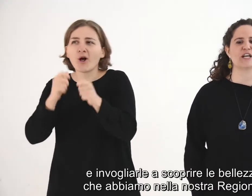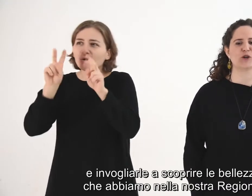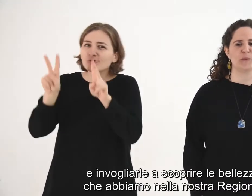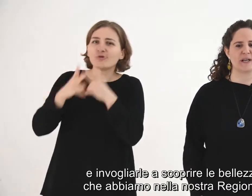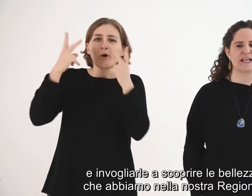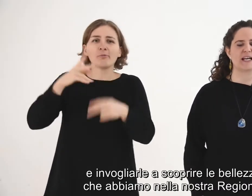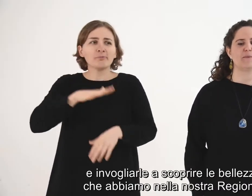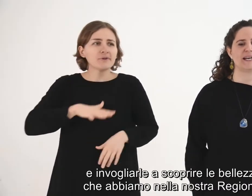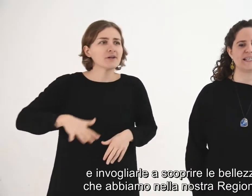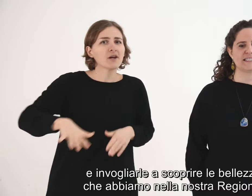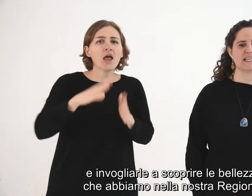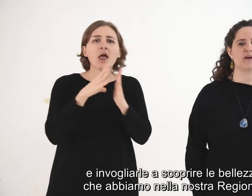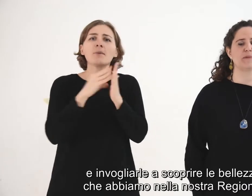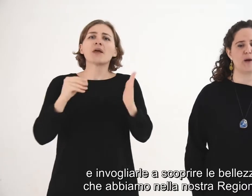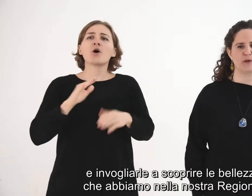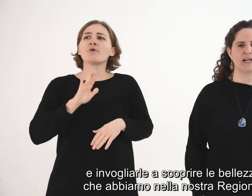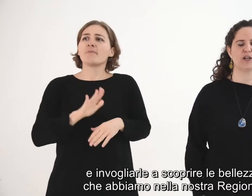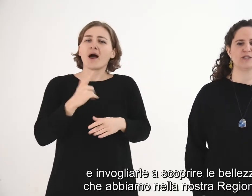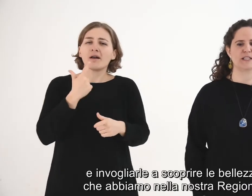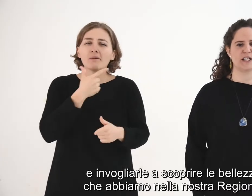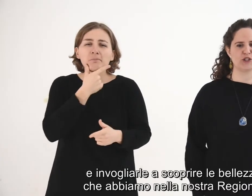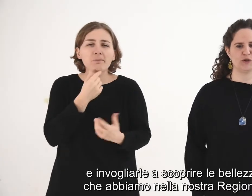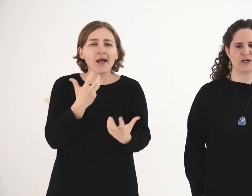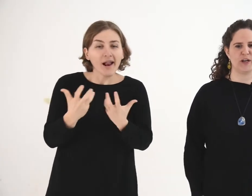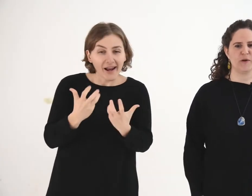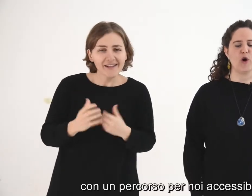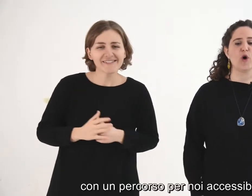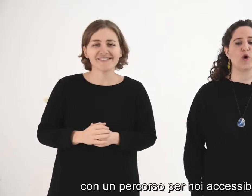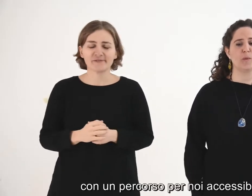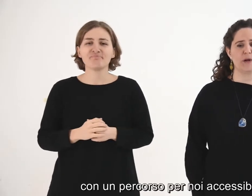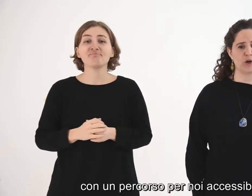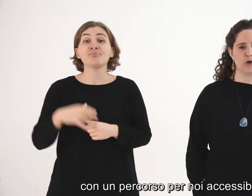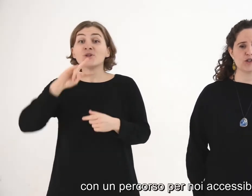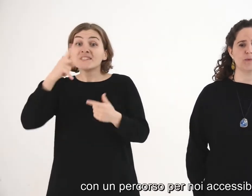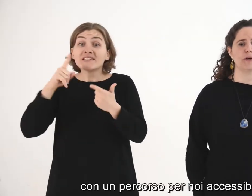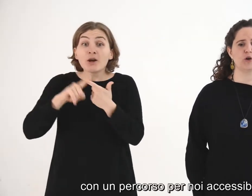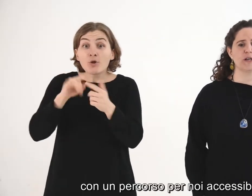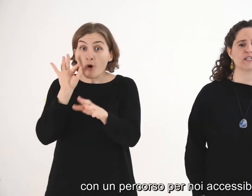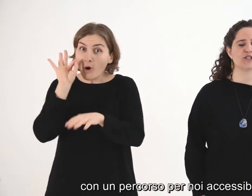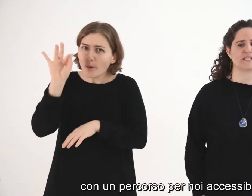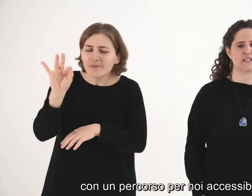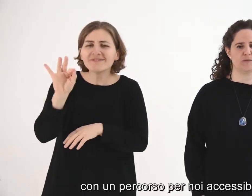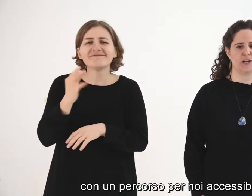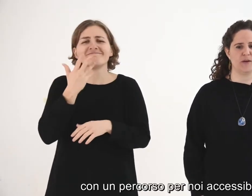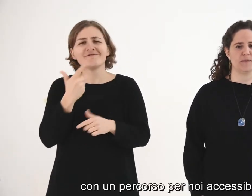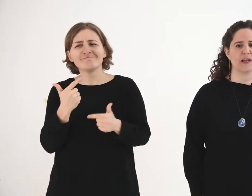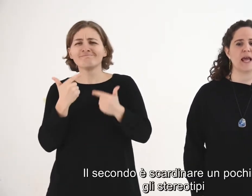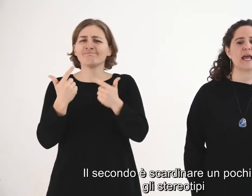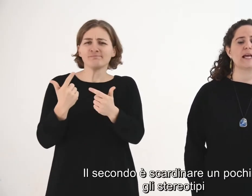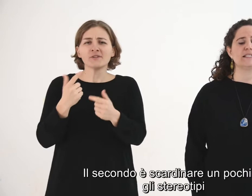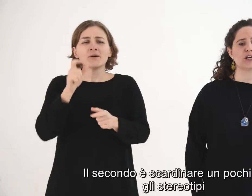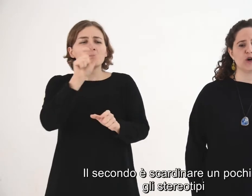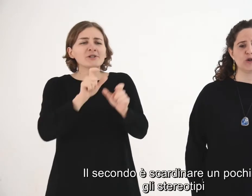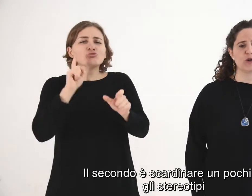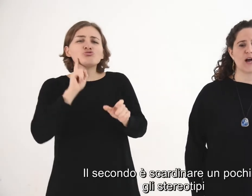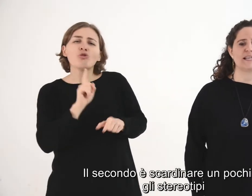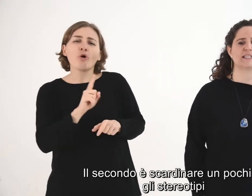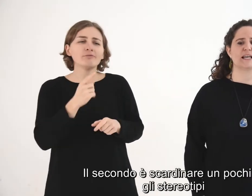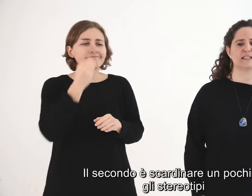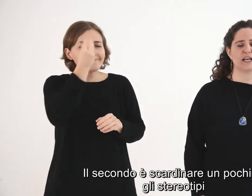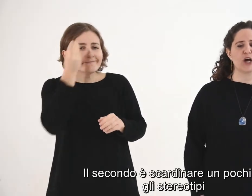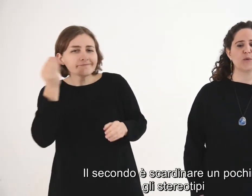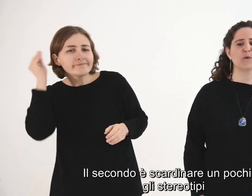invogliarle a scoprire le bellezze che abbiamo nella nostra regione, con un percorso per noi accessibile. Il secondo